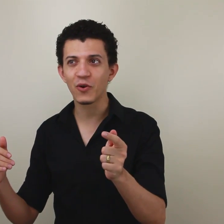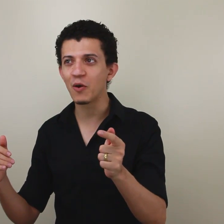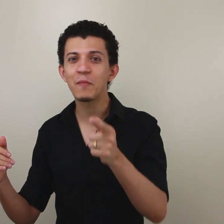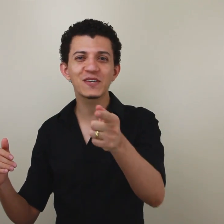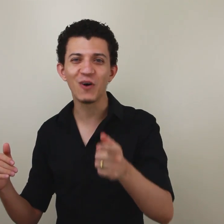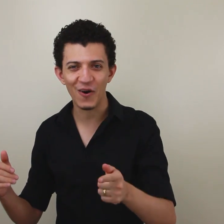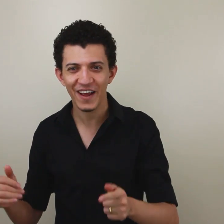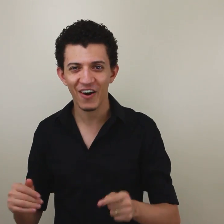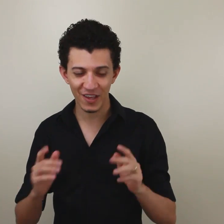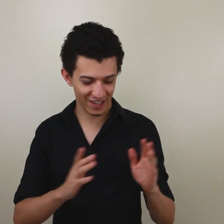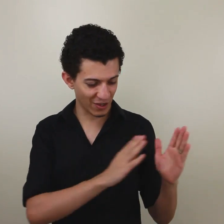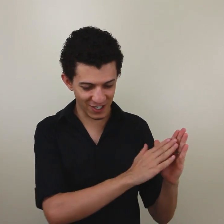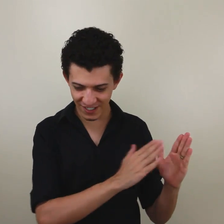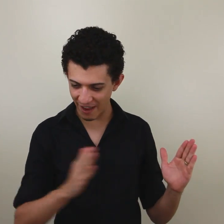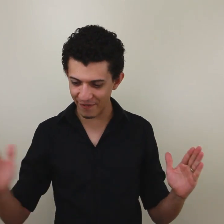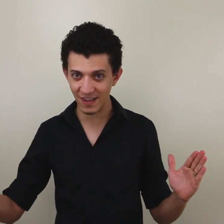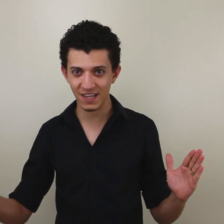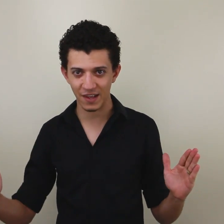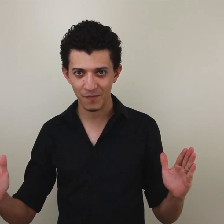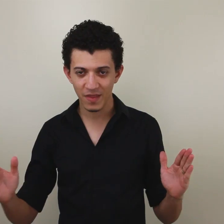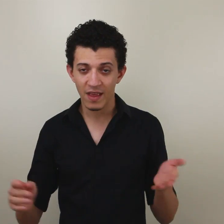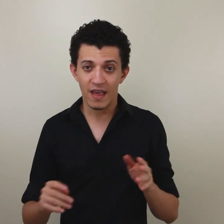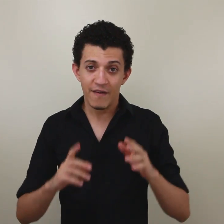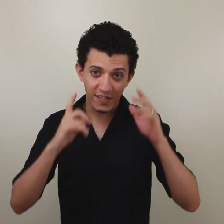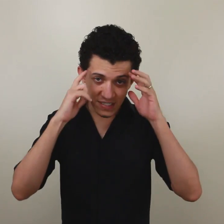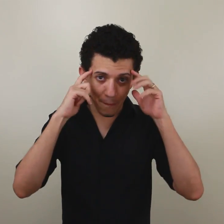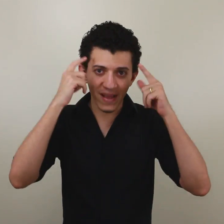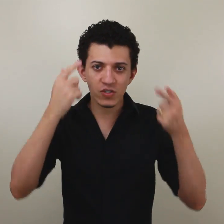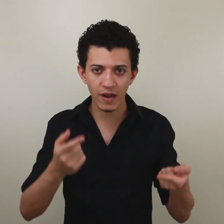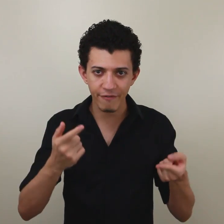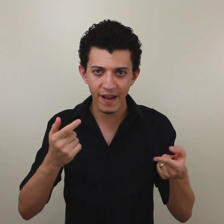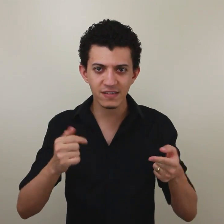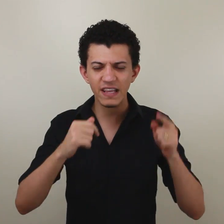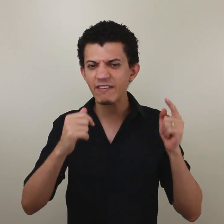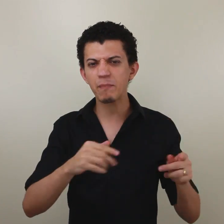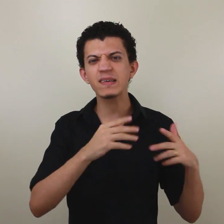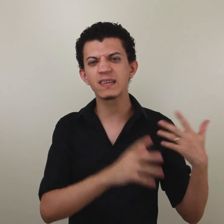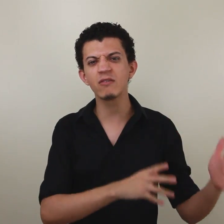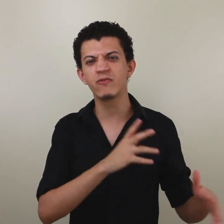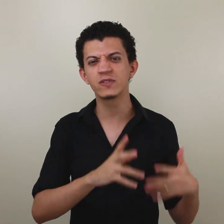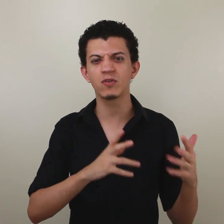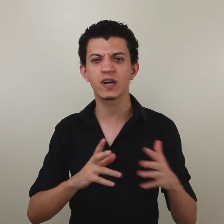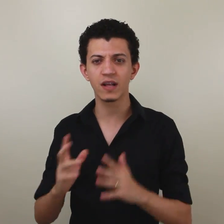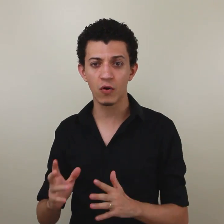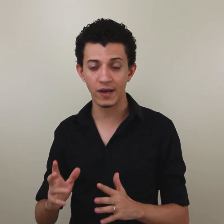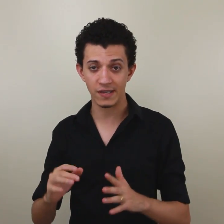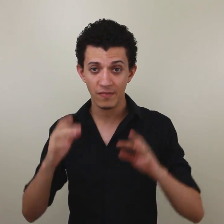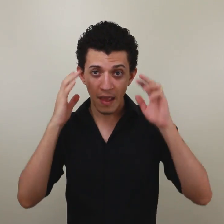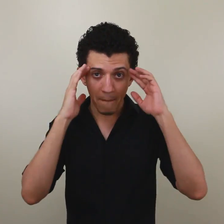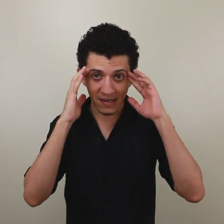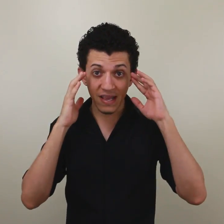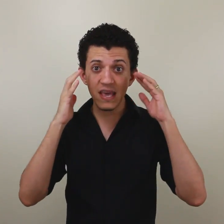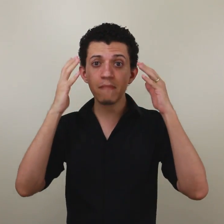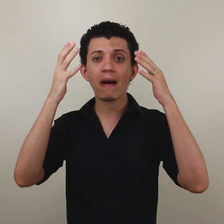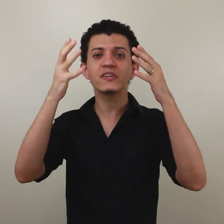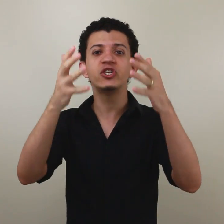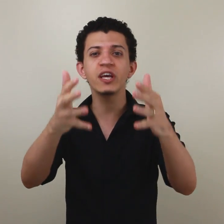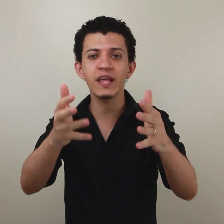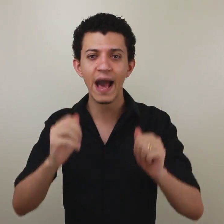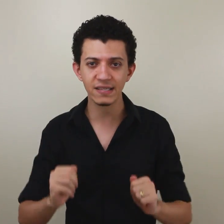pronome pessoal, né? Ok, então a gente tem a frase aí. Você já pensou na frase, não tem que ficar pensando em função de cada coisa. Mas imagine a